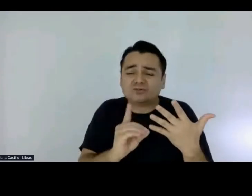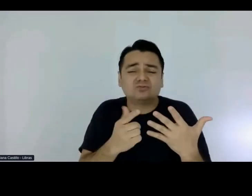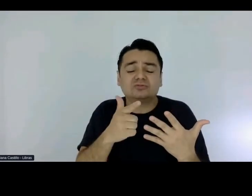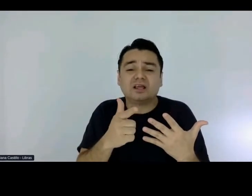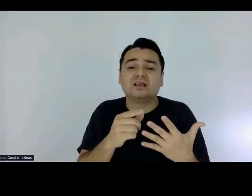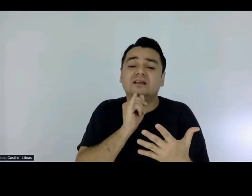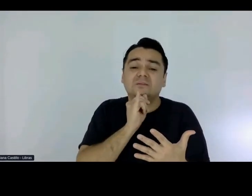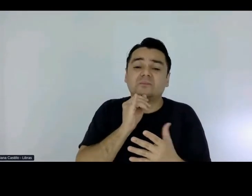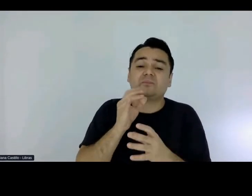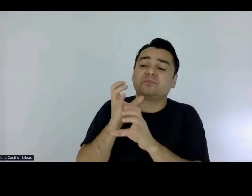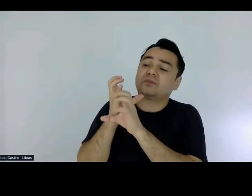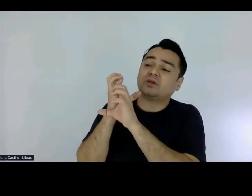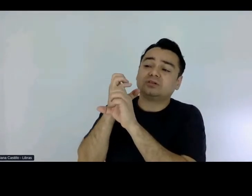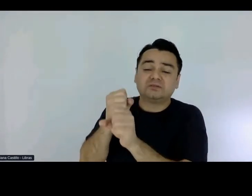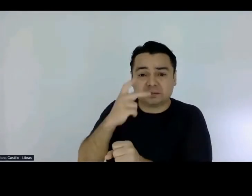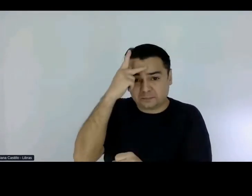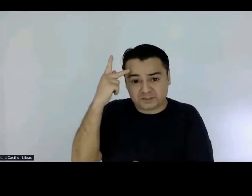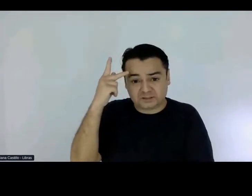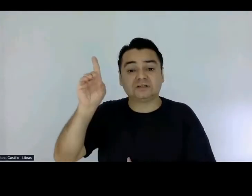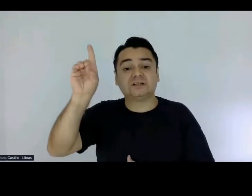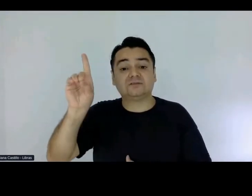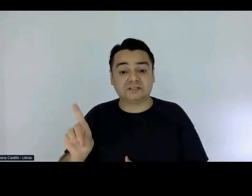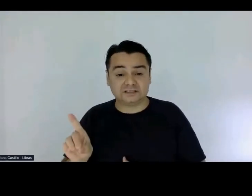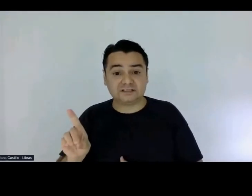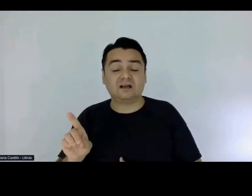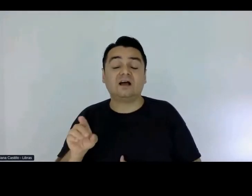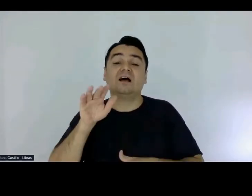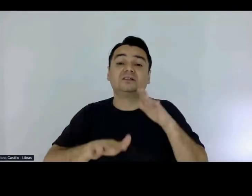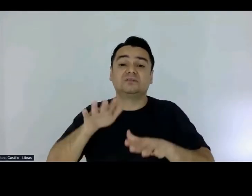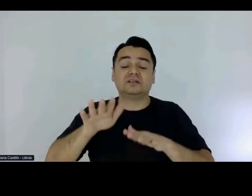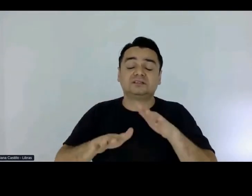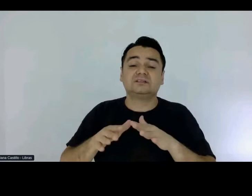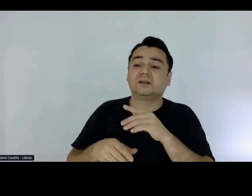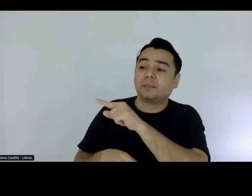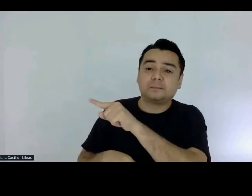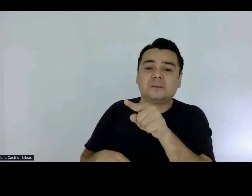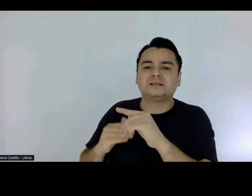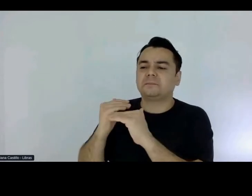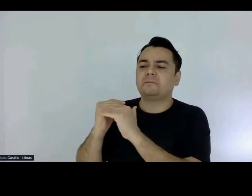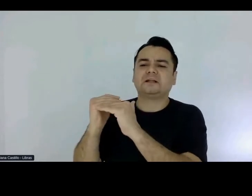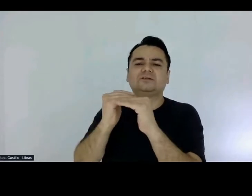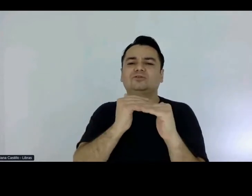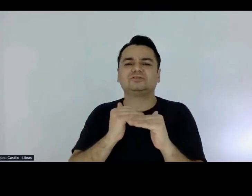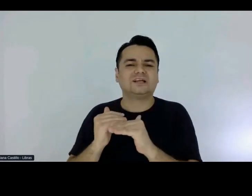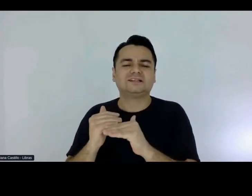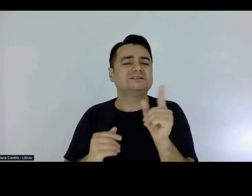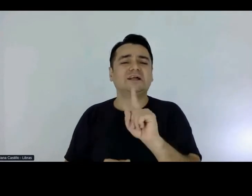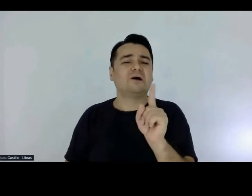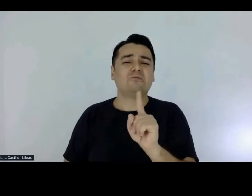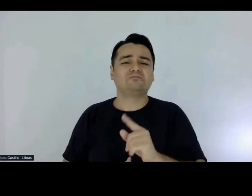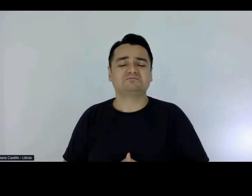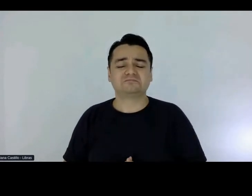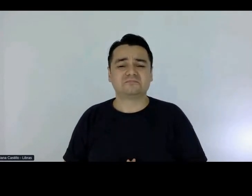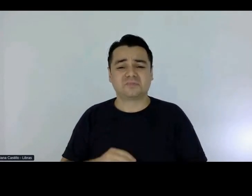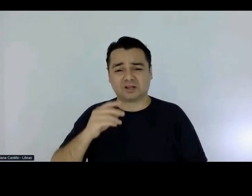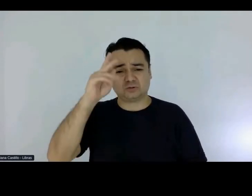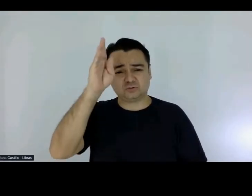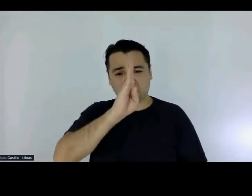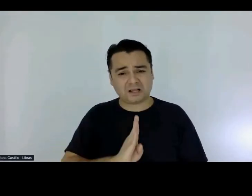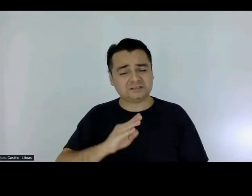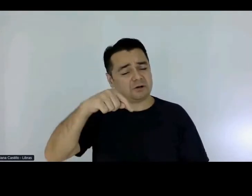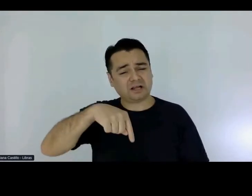as pessoas com deficiência nem mesmo é uma estatística padronizada no país, não